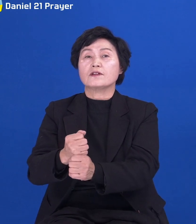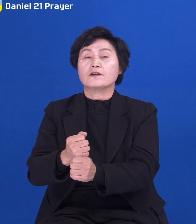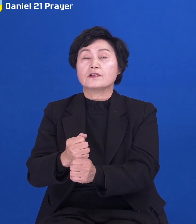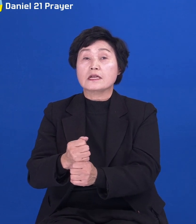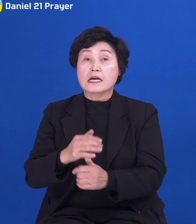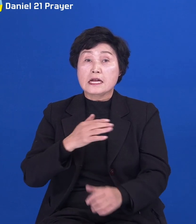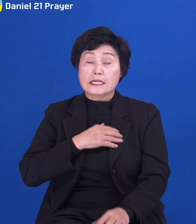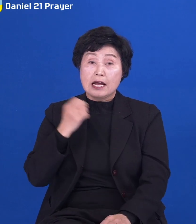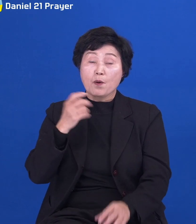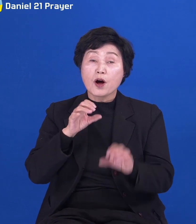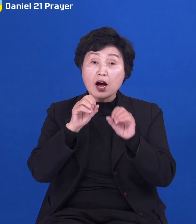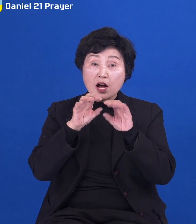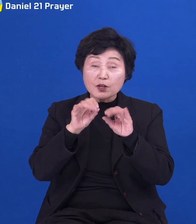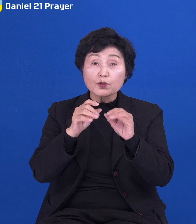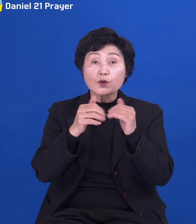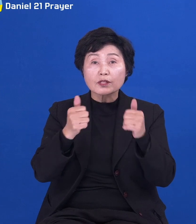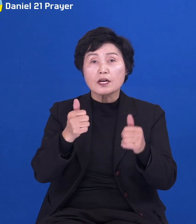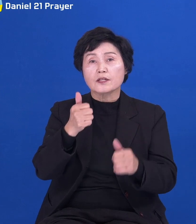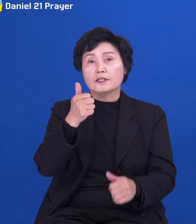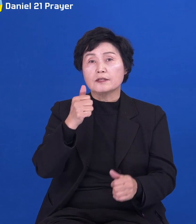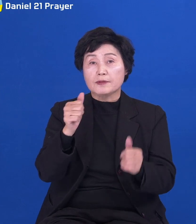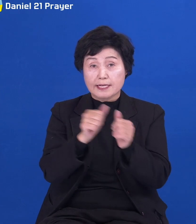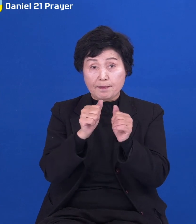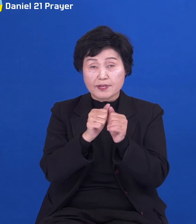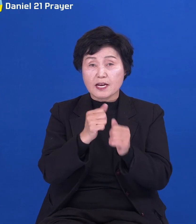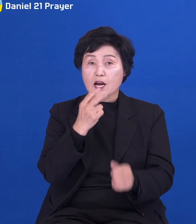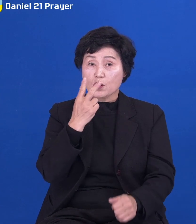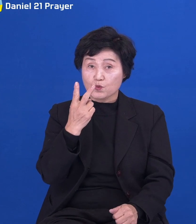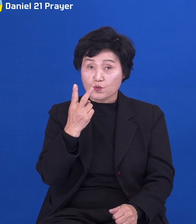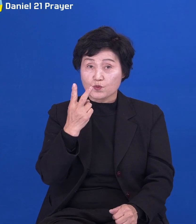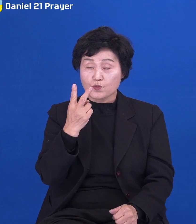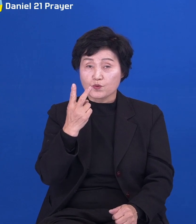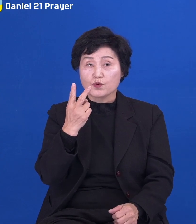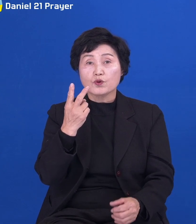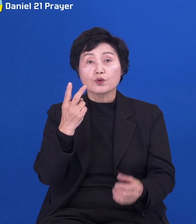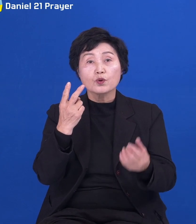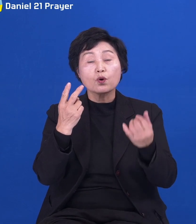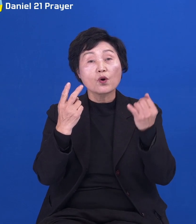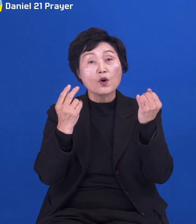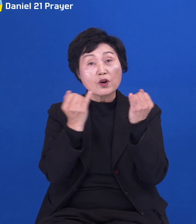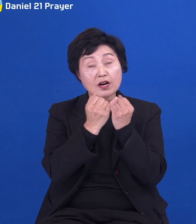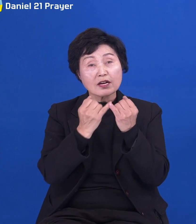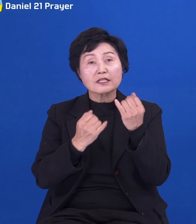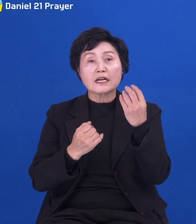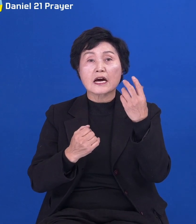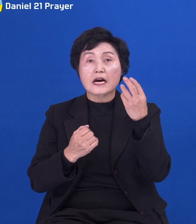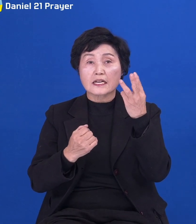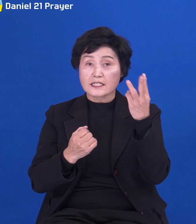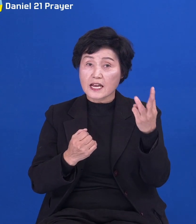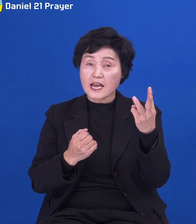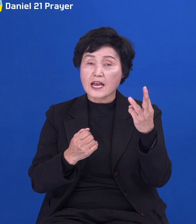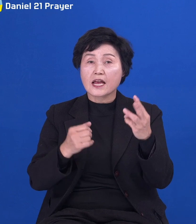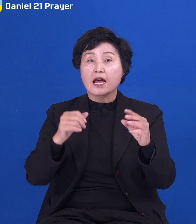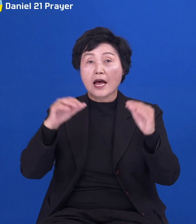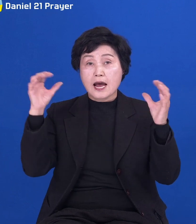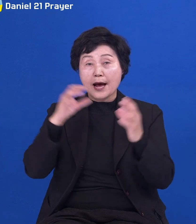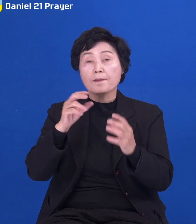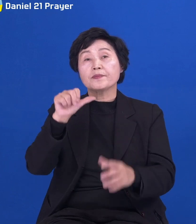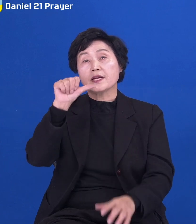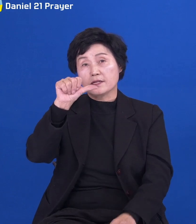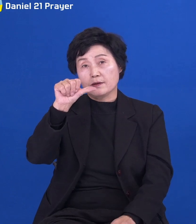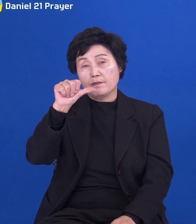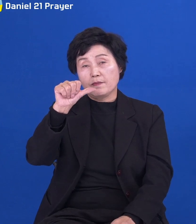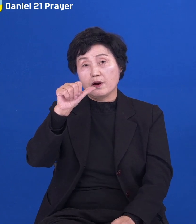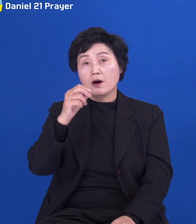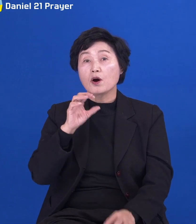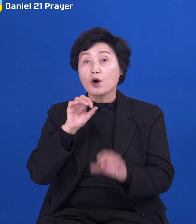저하고 전도사님은 남자였기 때문에 남자가 저하고 전도사님이었고 자매가 3명 있어서 5명이었어요. 후 전도사님하고 저는 같은